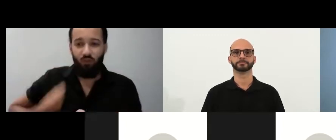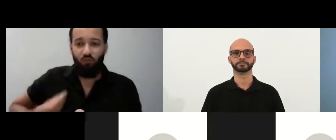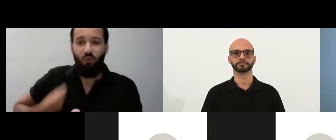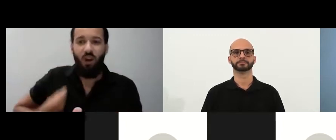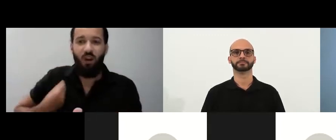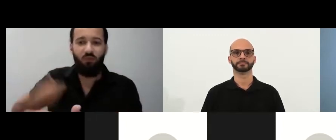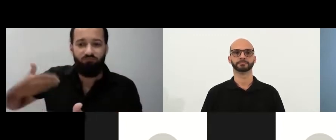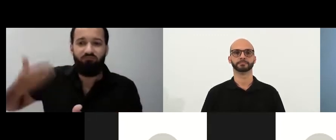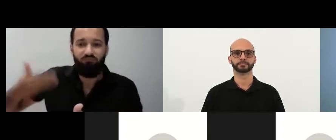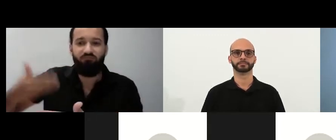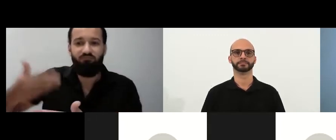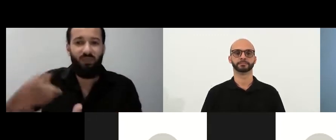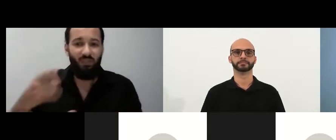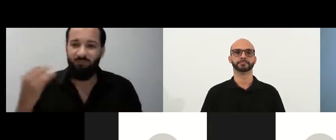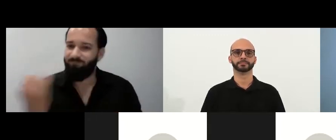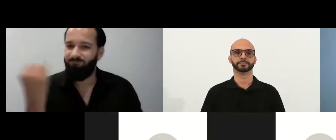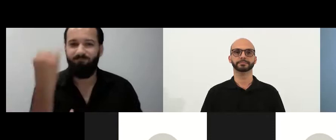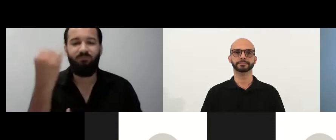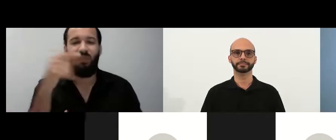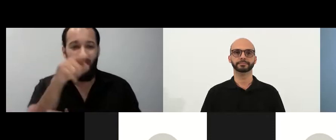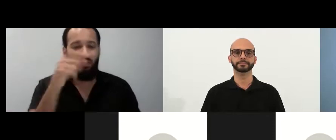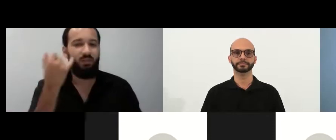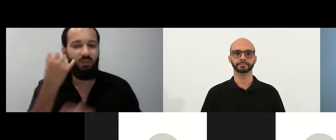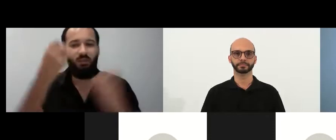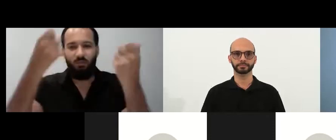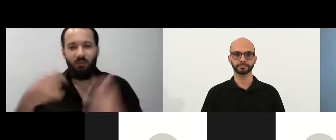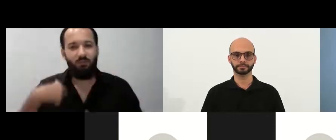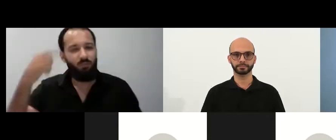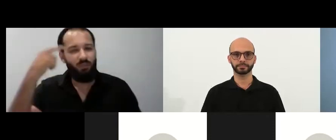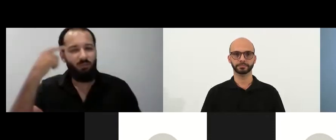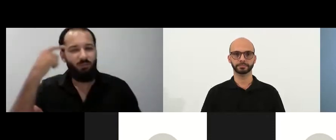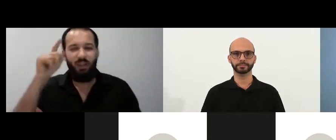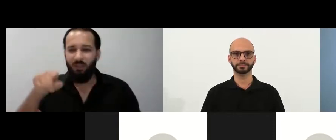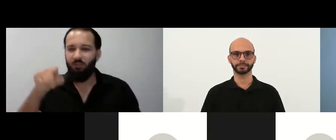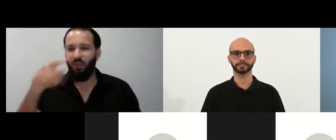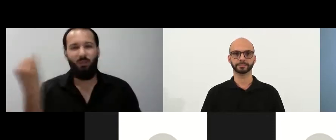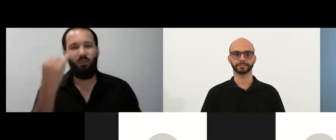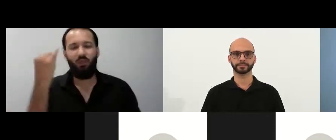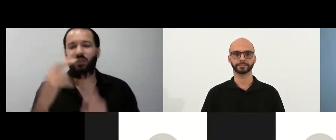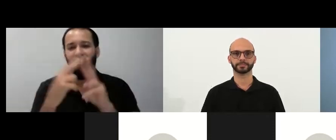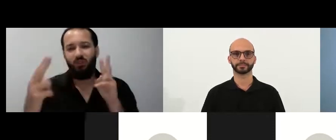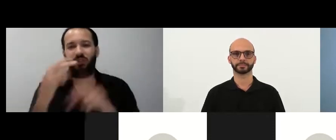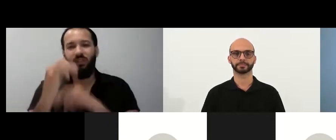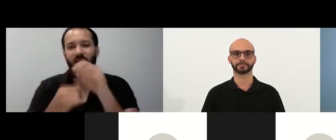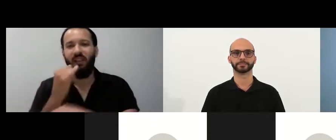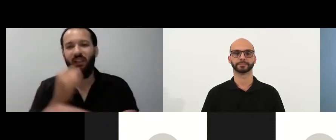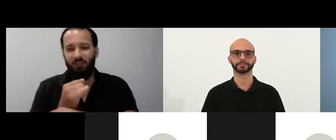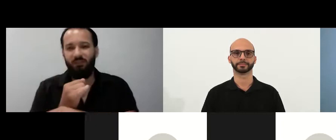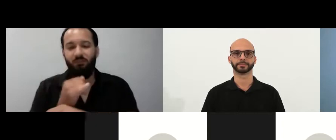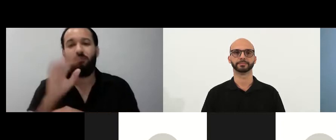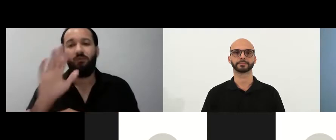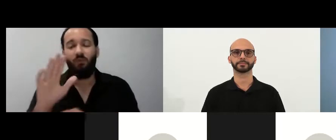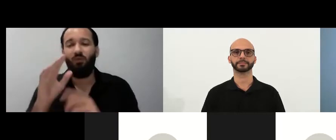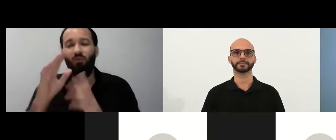Mas nós precisamos estudar, é muito importante isso. Então, eu penso que é